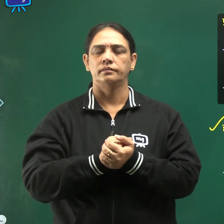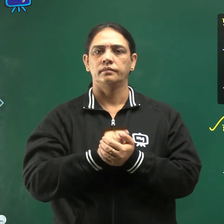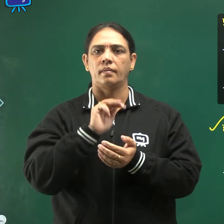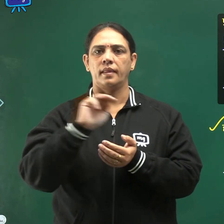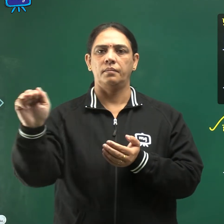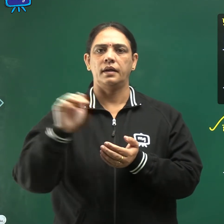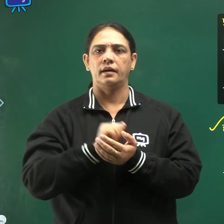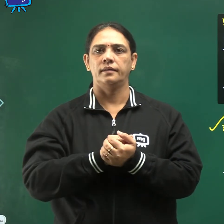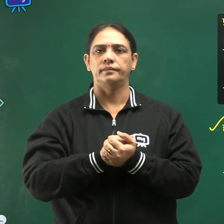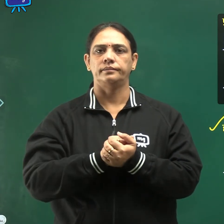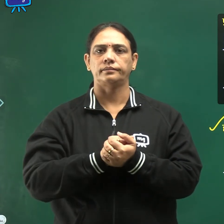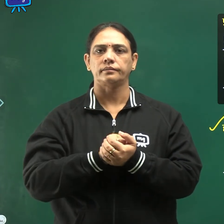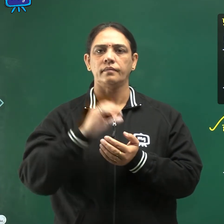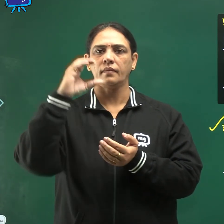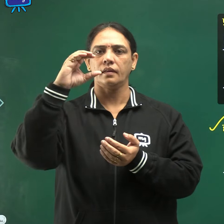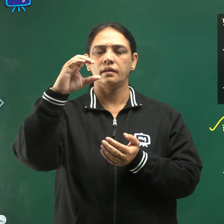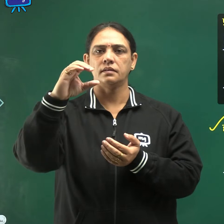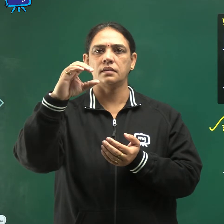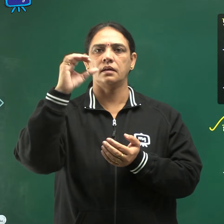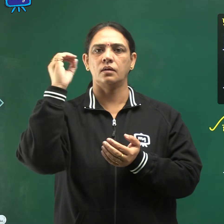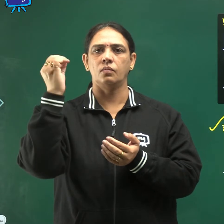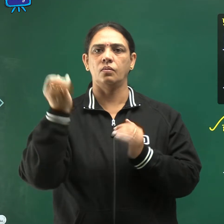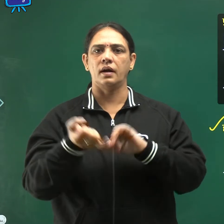बटे कॉस